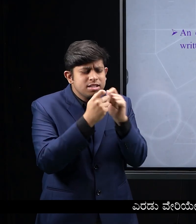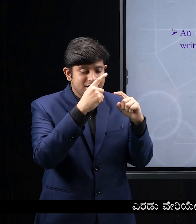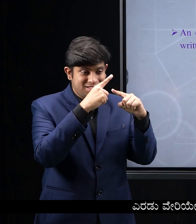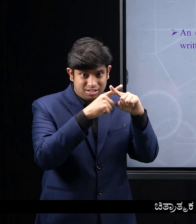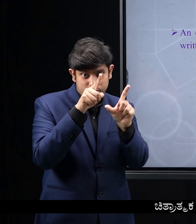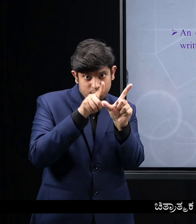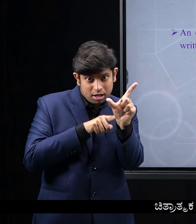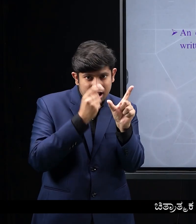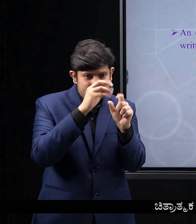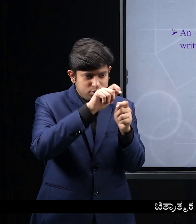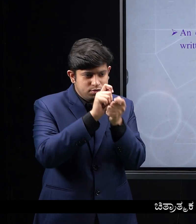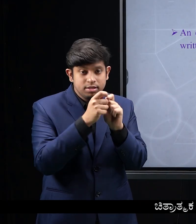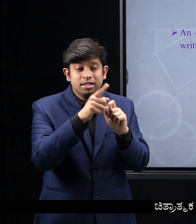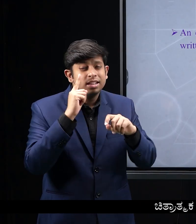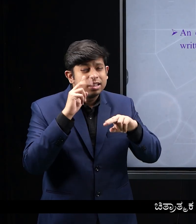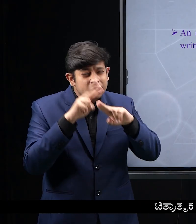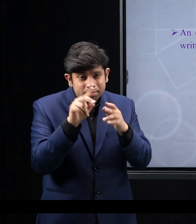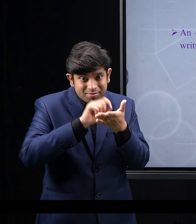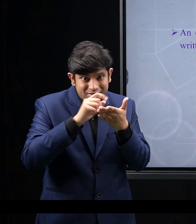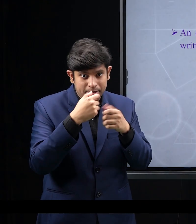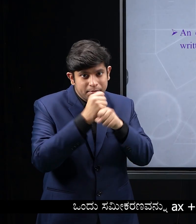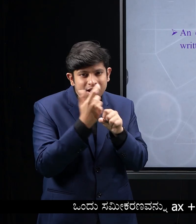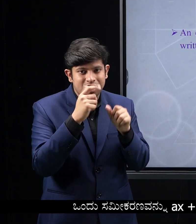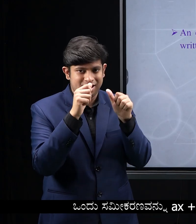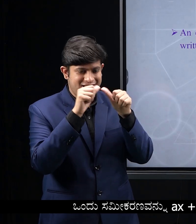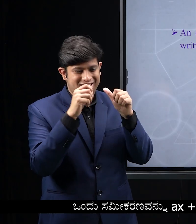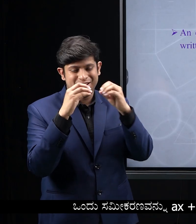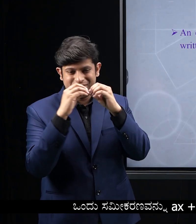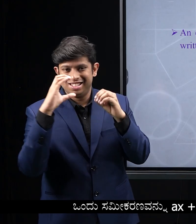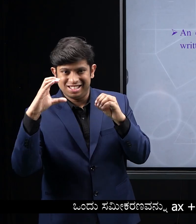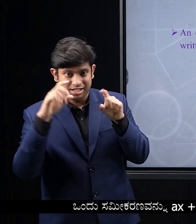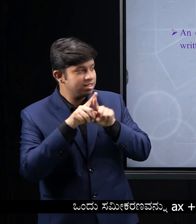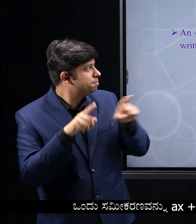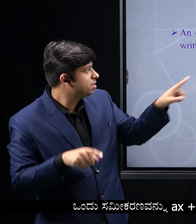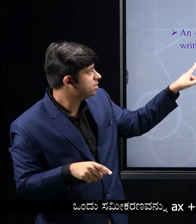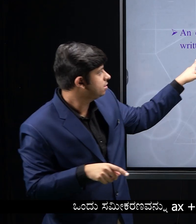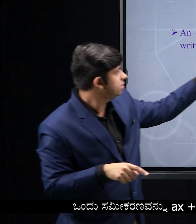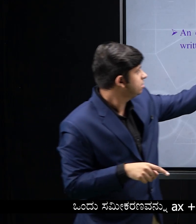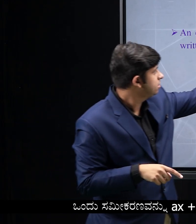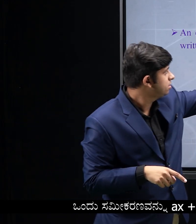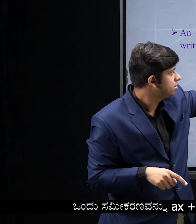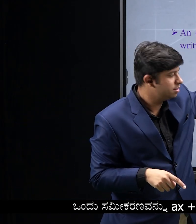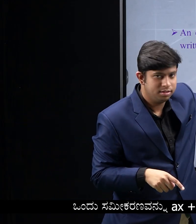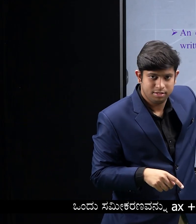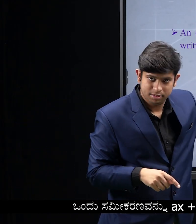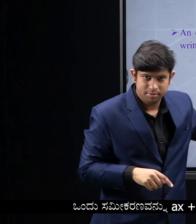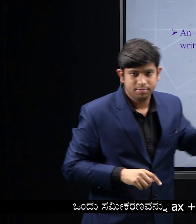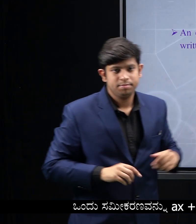ಸಮೀಕರಣದ ಚಿತ್ರಾತ್ಮಕ ಪ್ರಾತಿನಿಧ್ಯವನ್ನು ನೋಡೋಣ. ನೆನಪಿಸಿಕೊಳ್ಳಿ, ಒಂದು ಸಮೀಕರಣವನ್ನು ax + by + c = 0